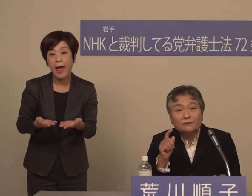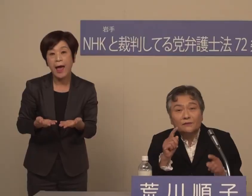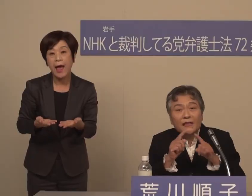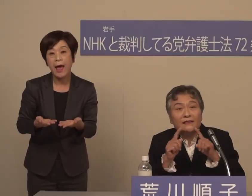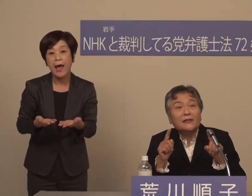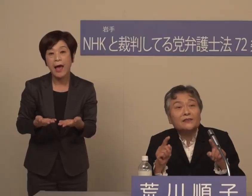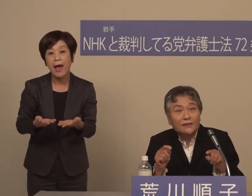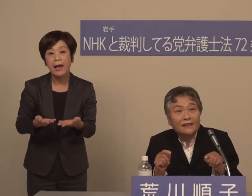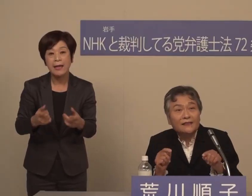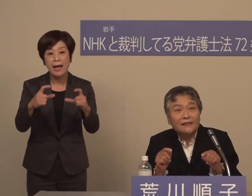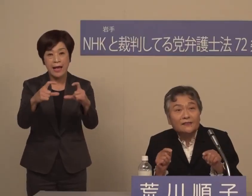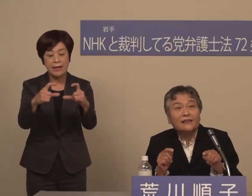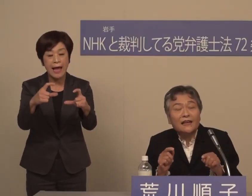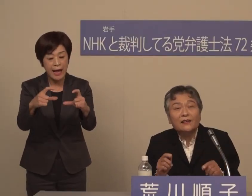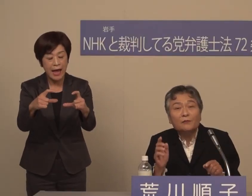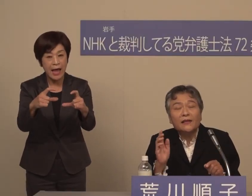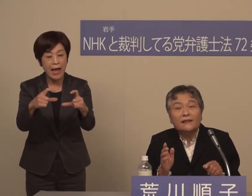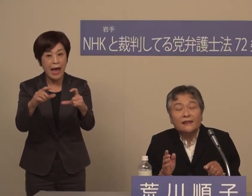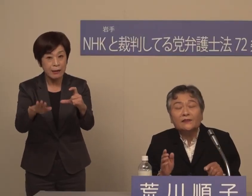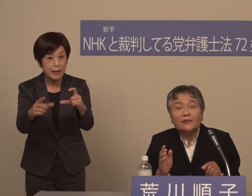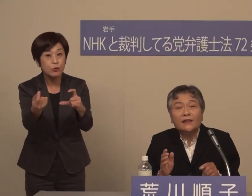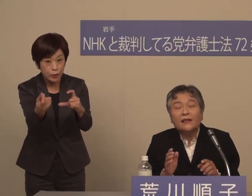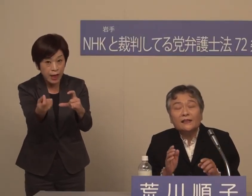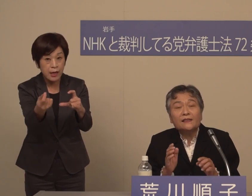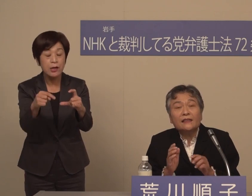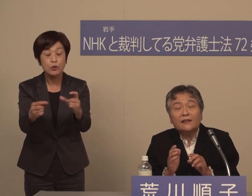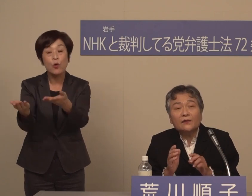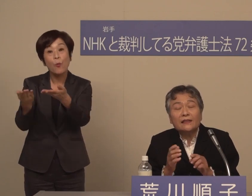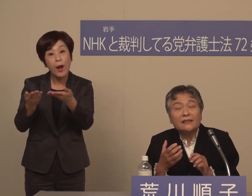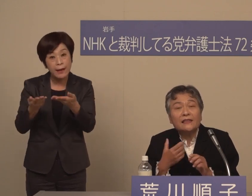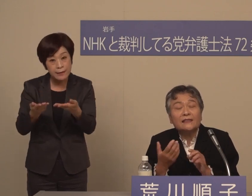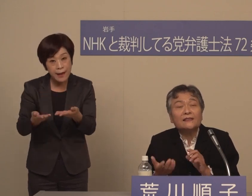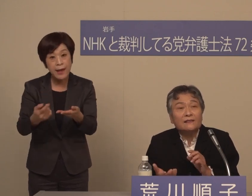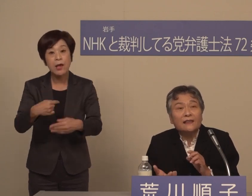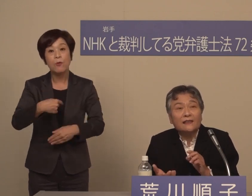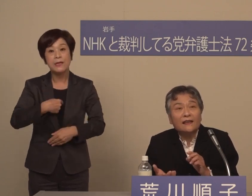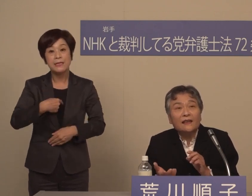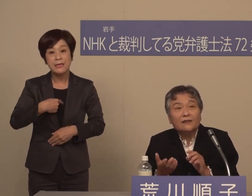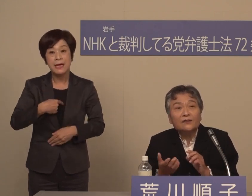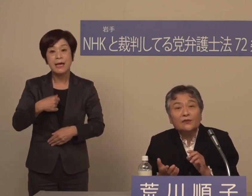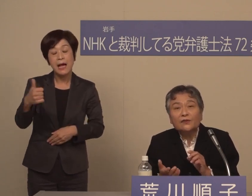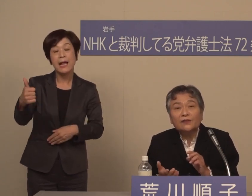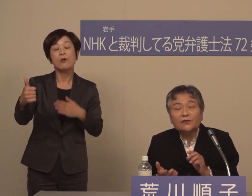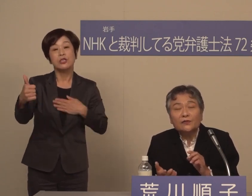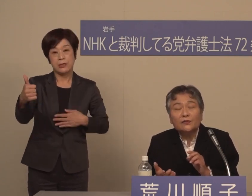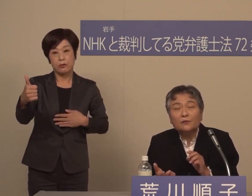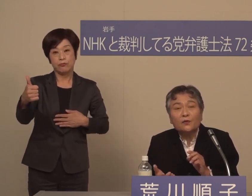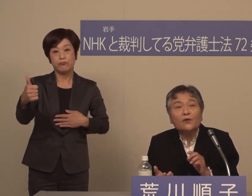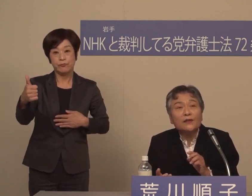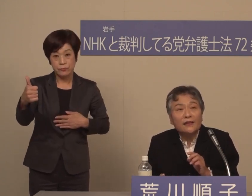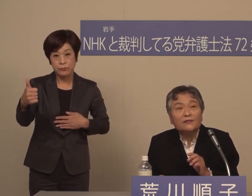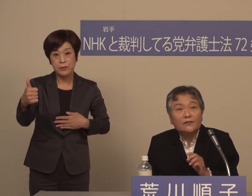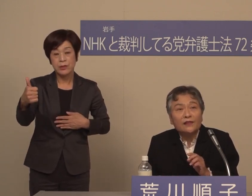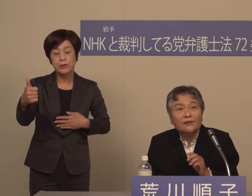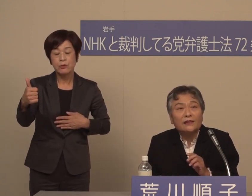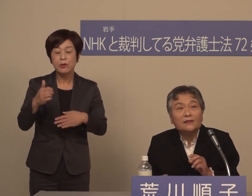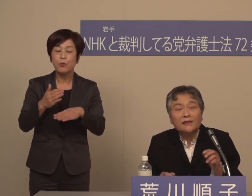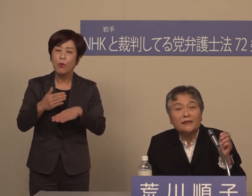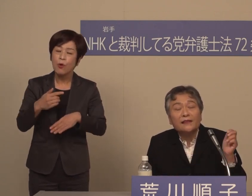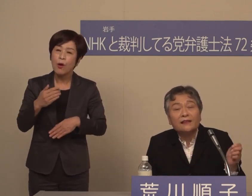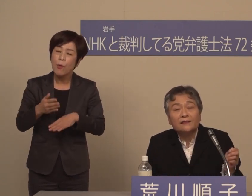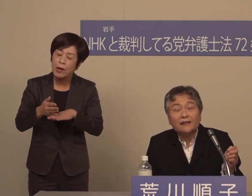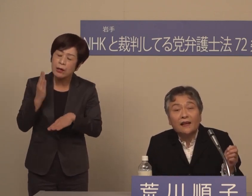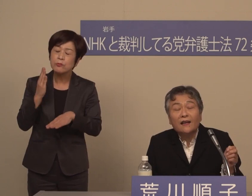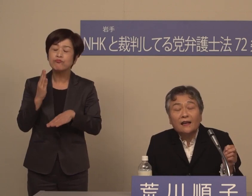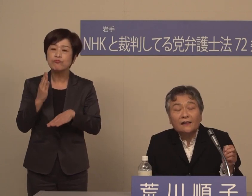だしてますよね世界をもらってそれでしあの私が知ってるだけでその時にとてもゴンがあるのであってた